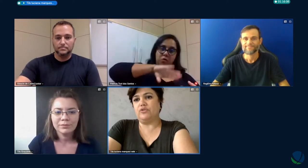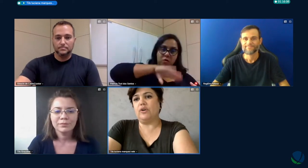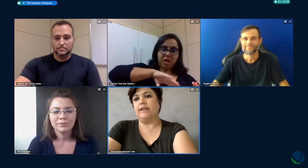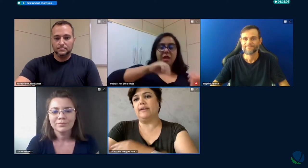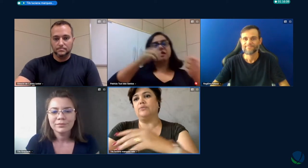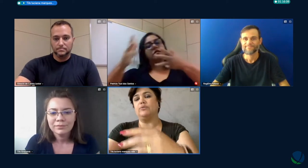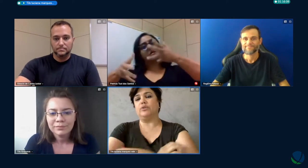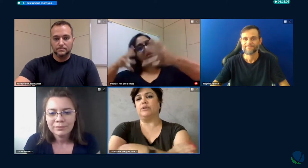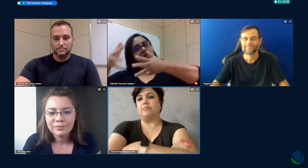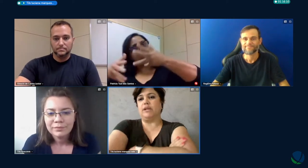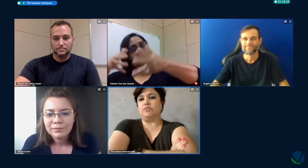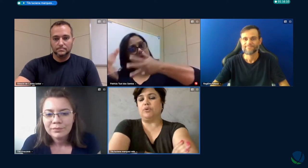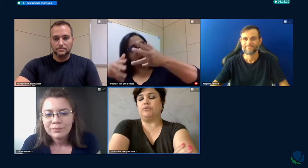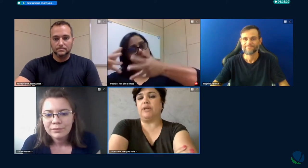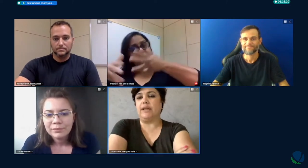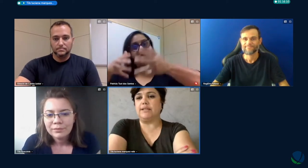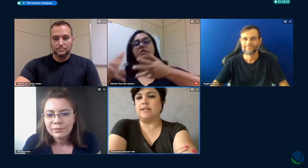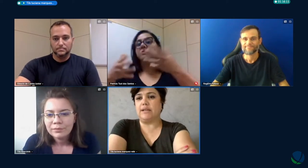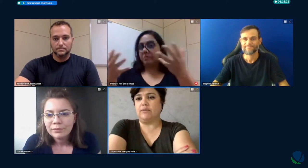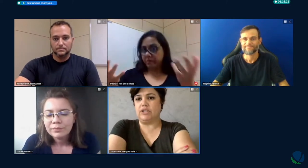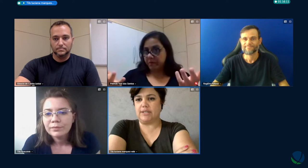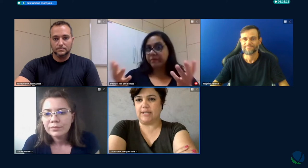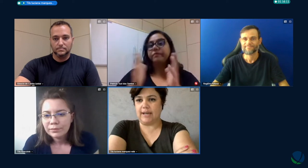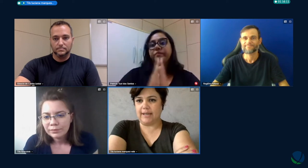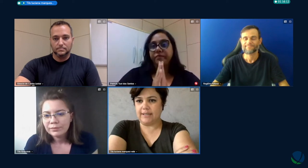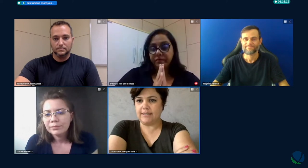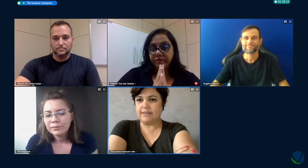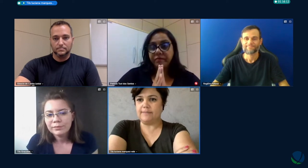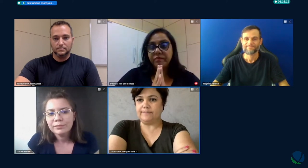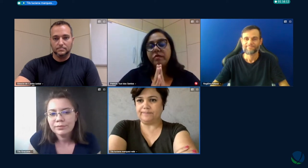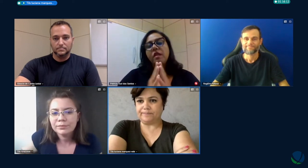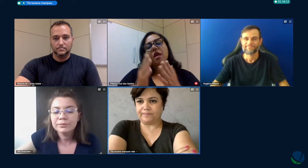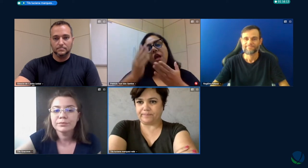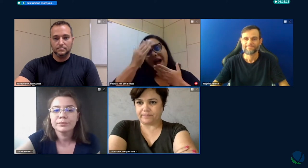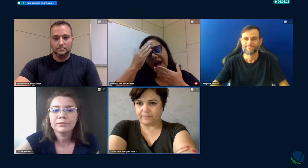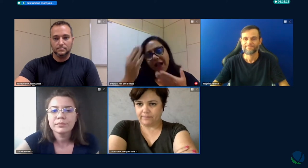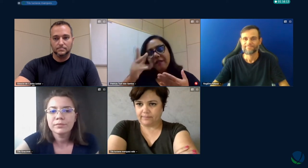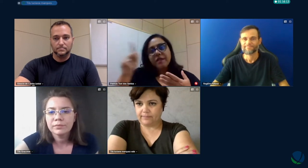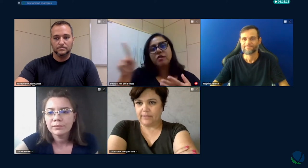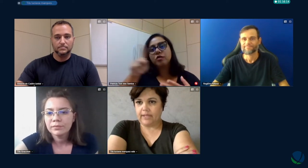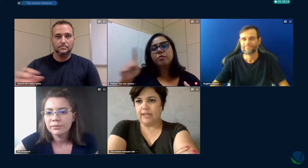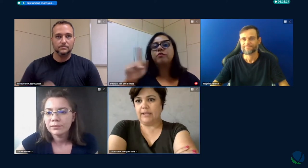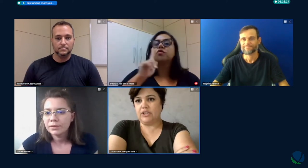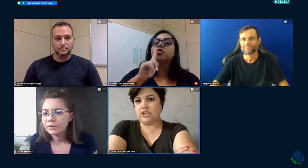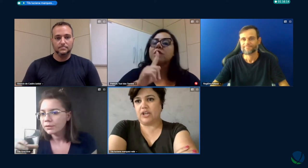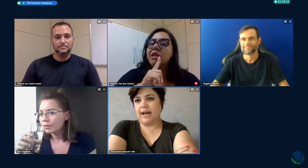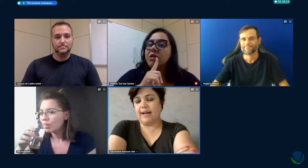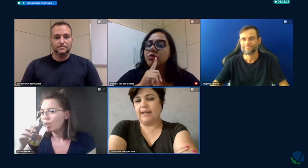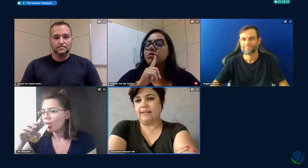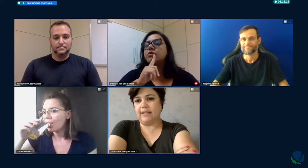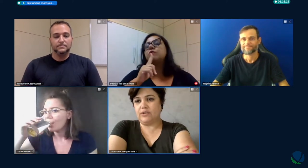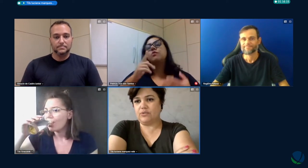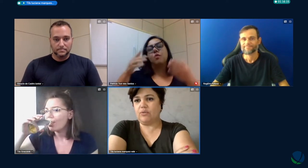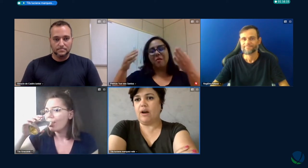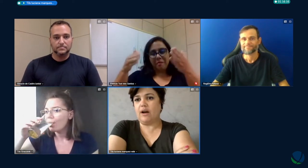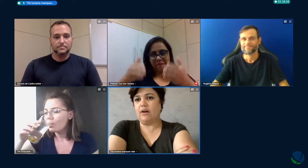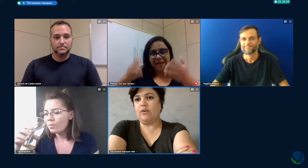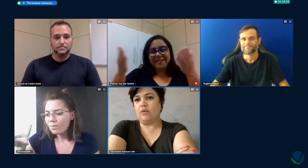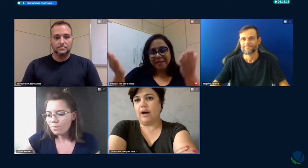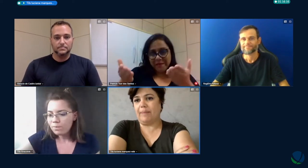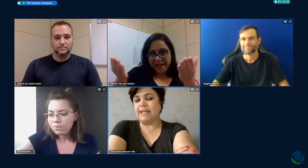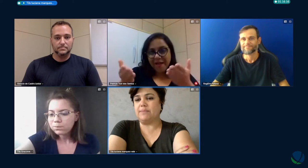um professor também de português, línguas e sinais. E desde já